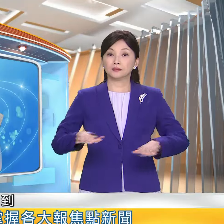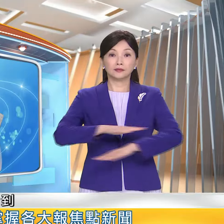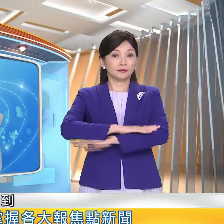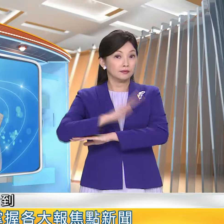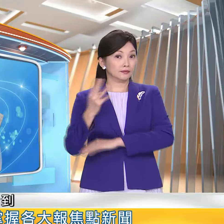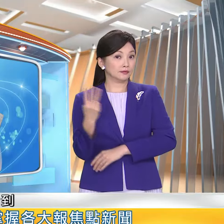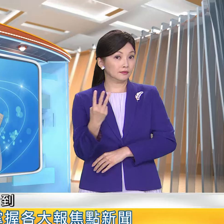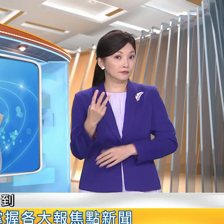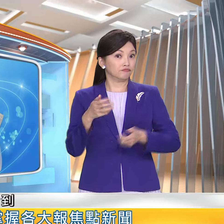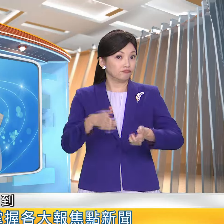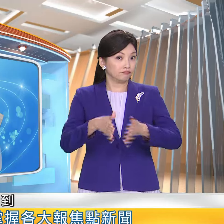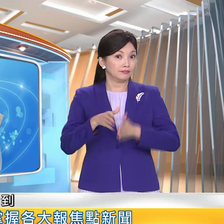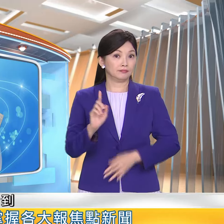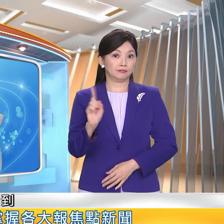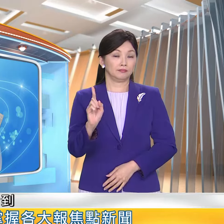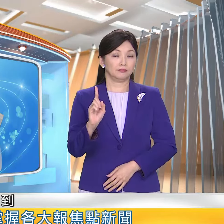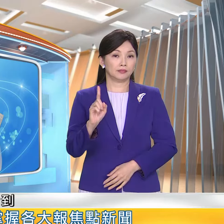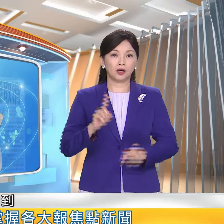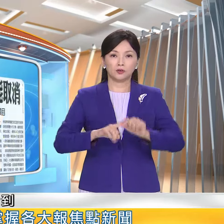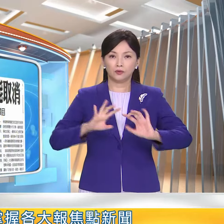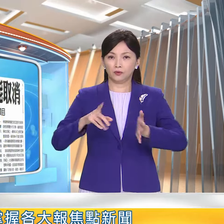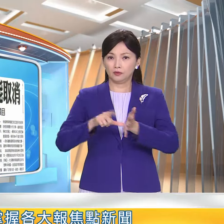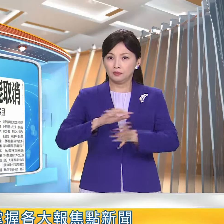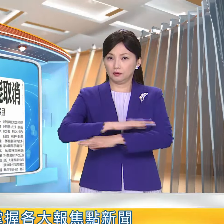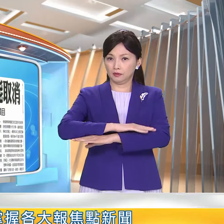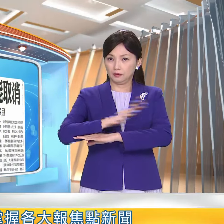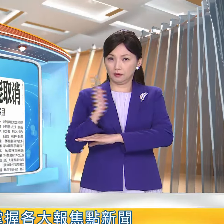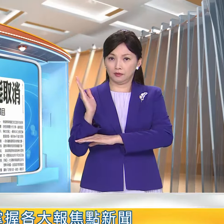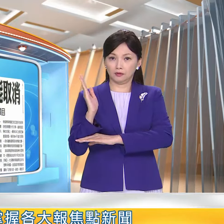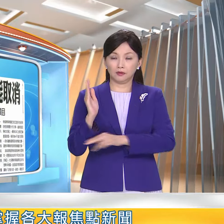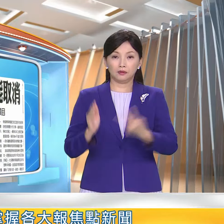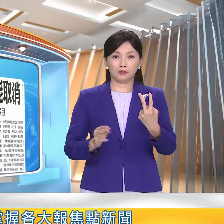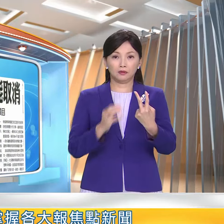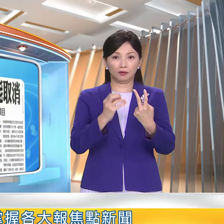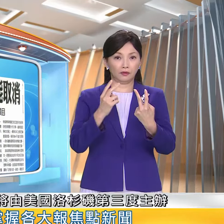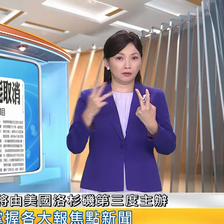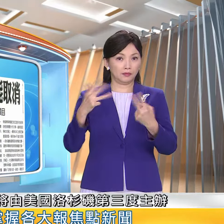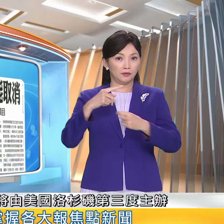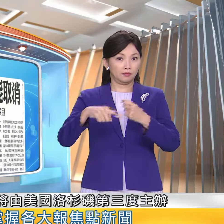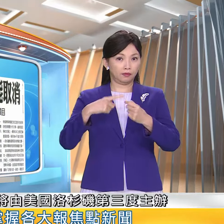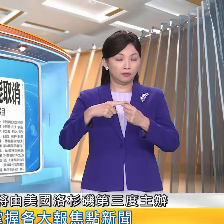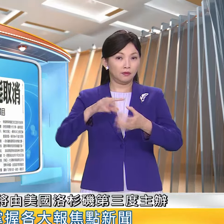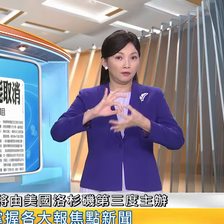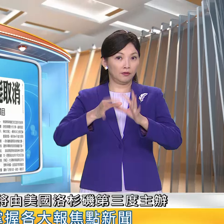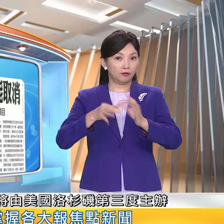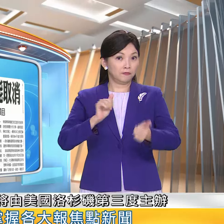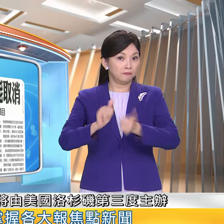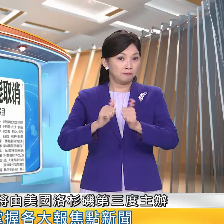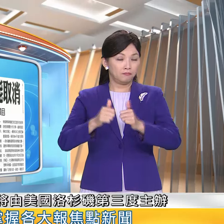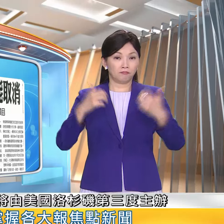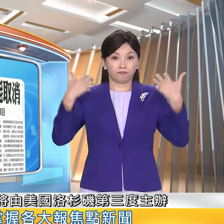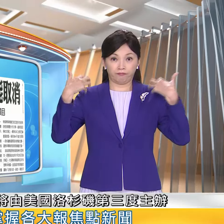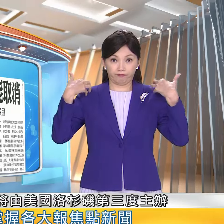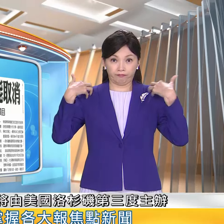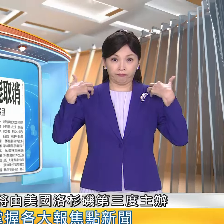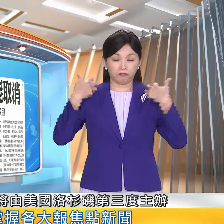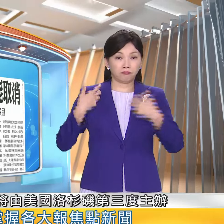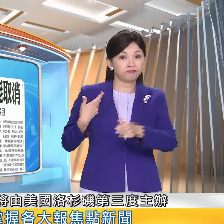读报时间来看到，中国时报是，2028年的奥运将会由美国洛杉